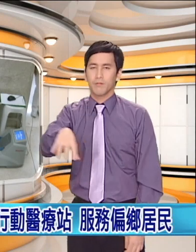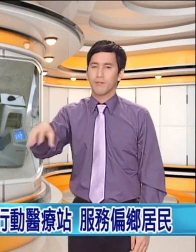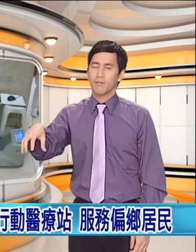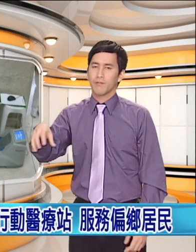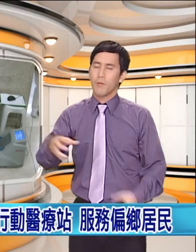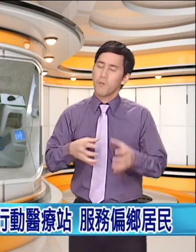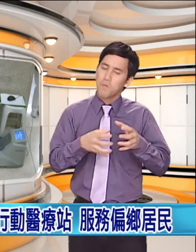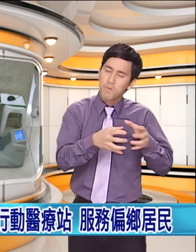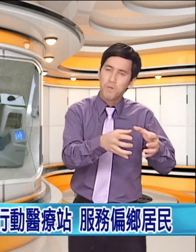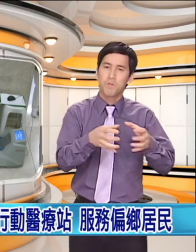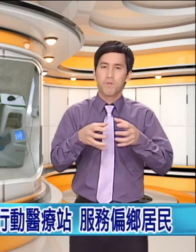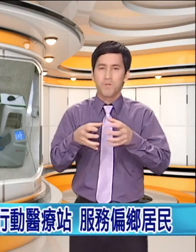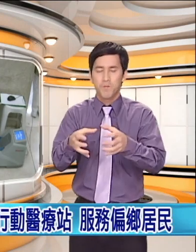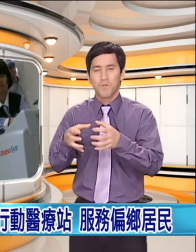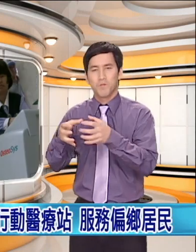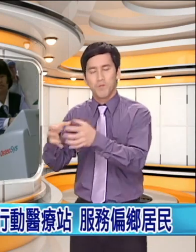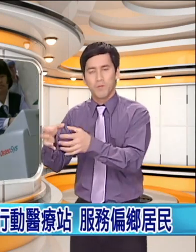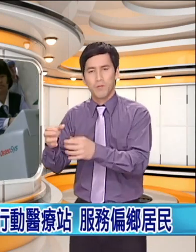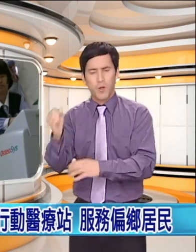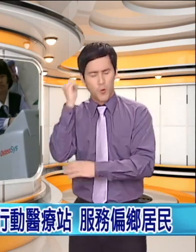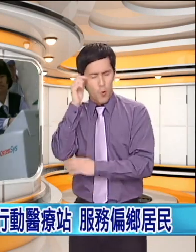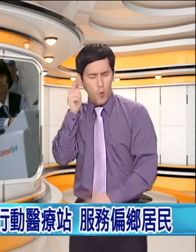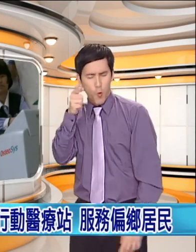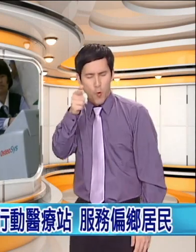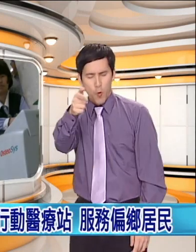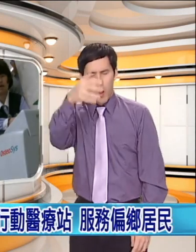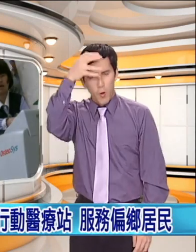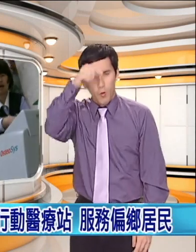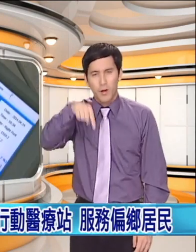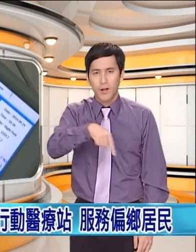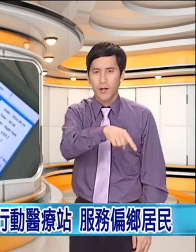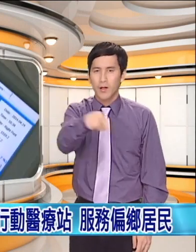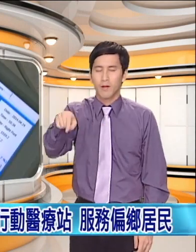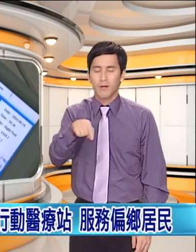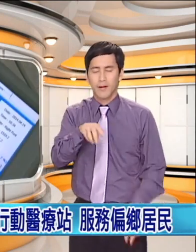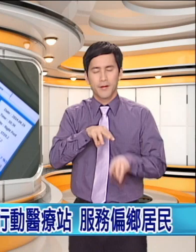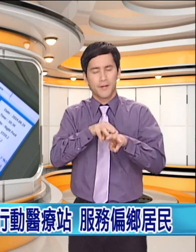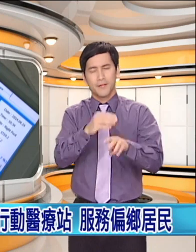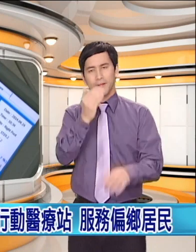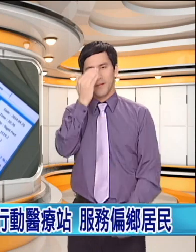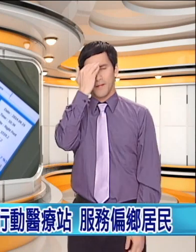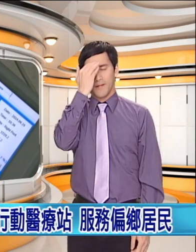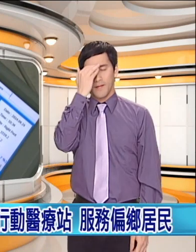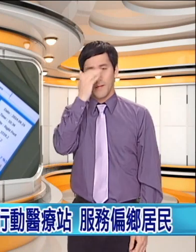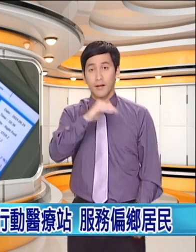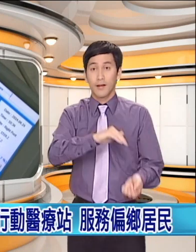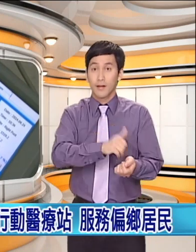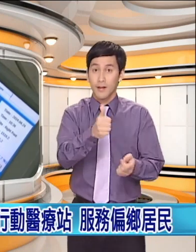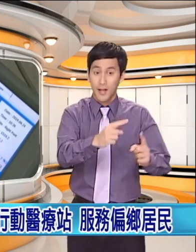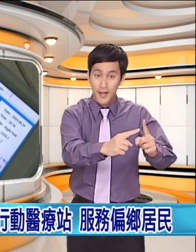巡回医疗，让许多不方便到大医院就诊的老人家觉得相当窝心。